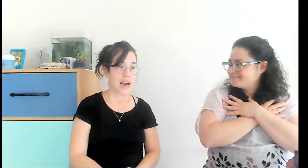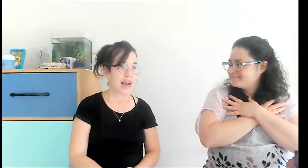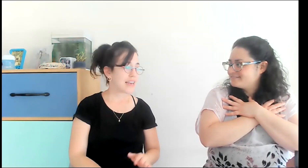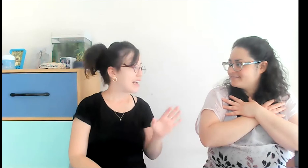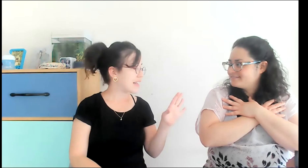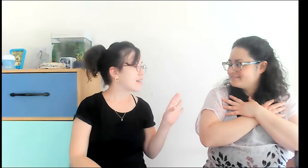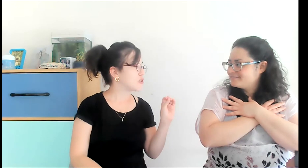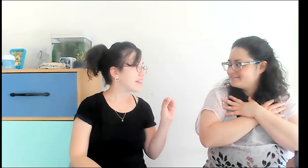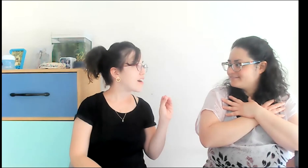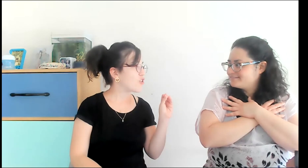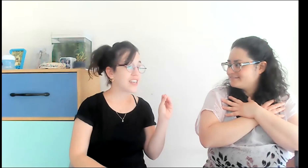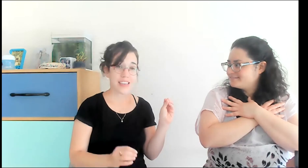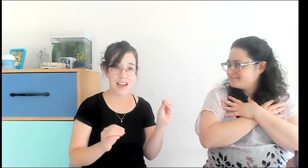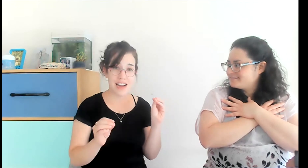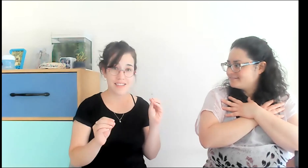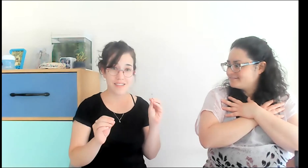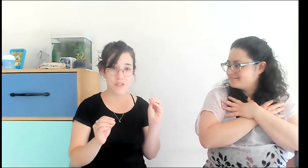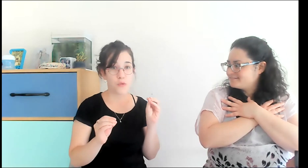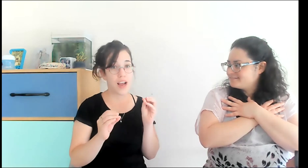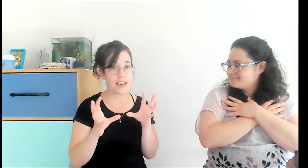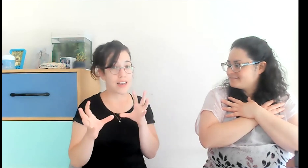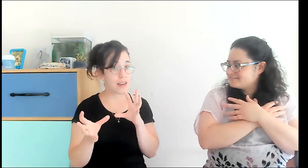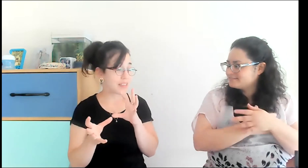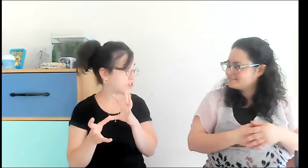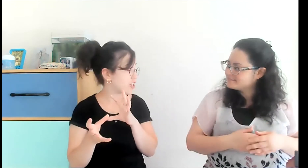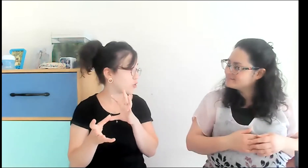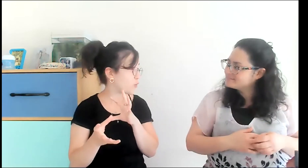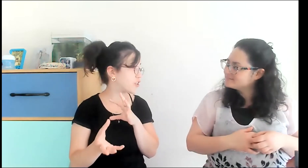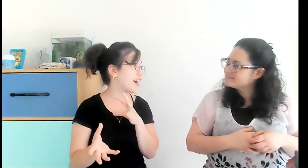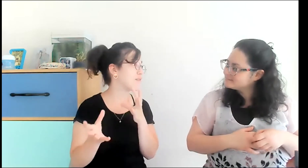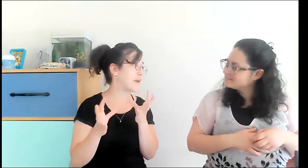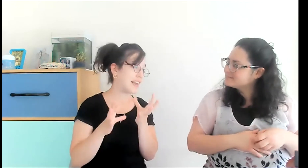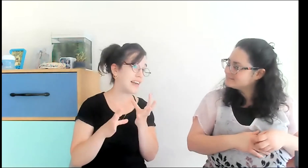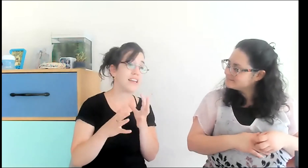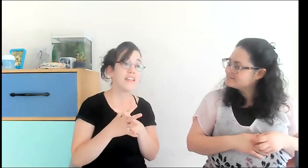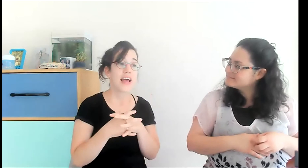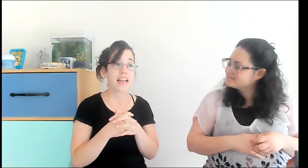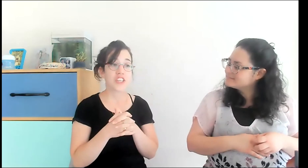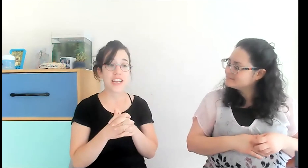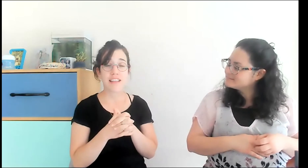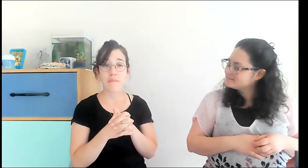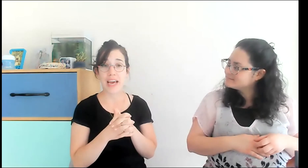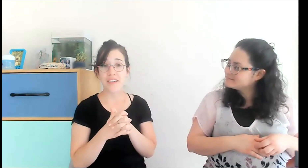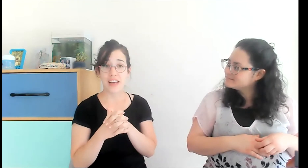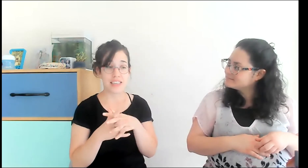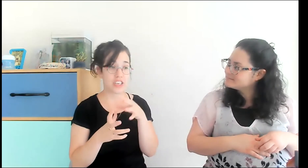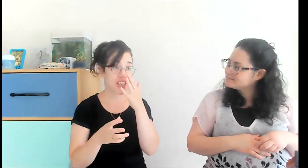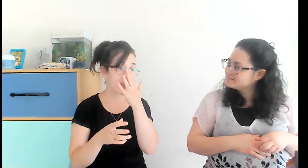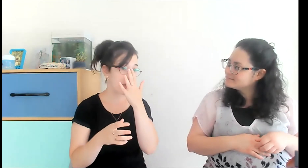אני לקחתי את המשפט האחרון קצת, אולי למצב שקשור עכשיו ובכלל, על השקט, על הבכי ועל זה השיר. אז